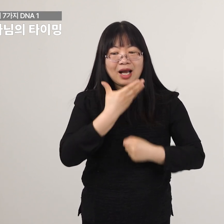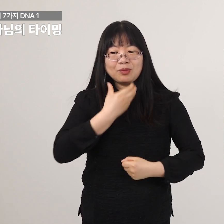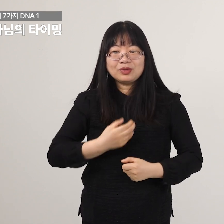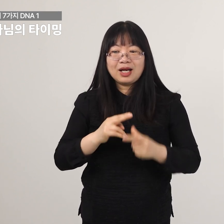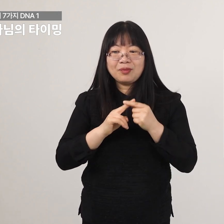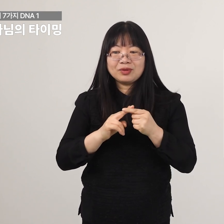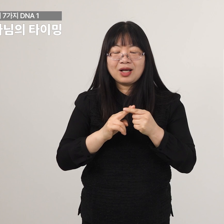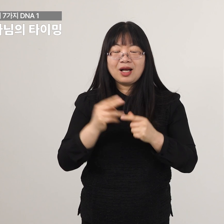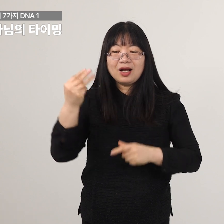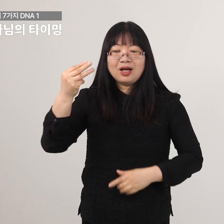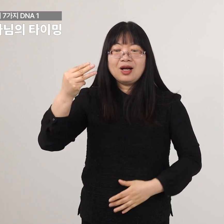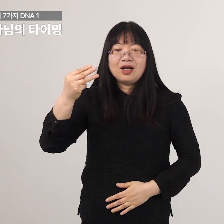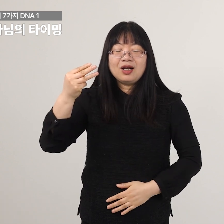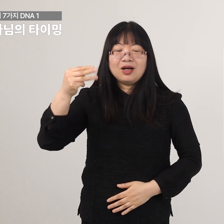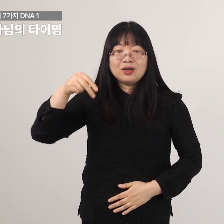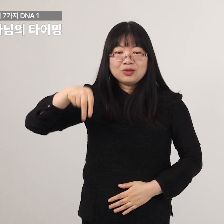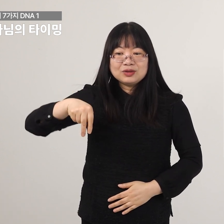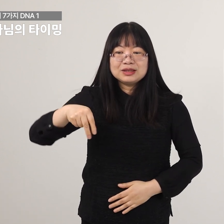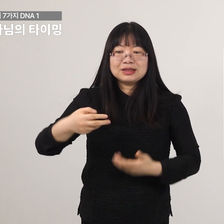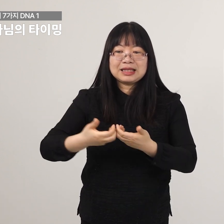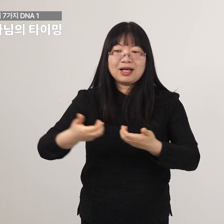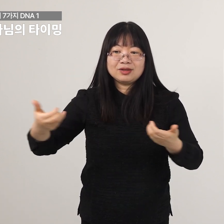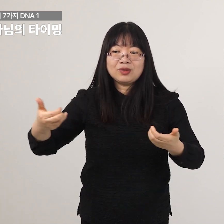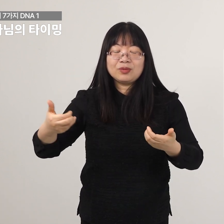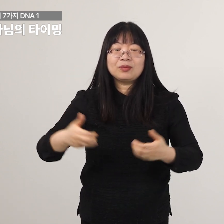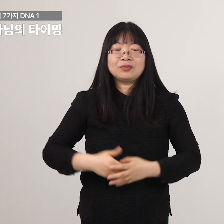아브라함과 롯이 헤어져요.